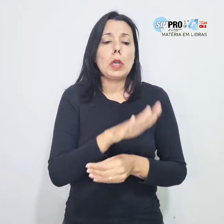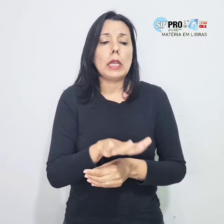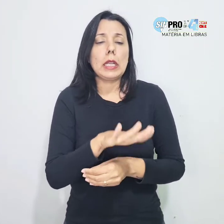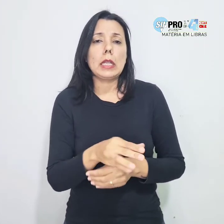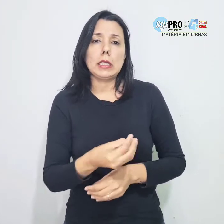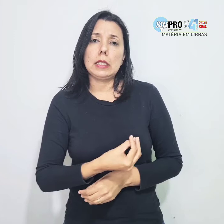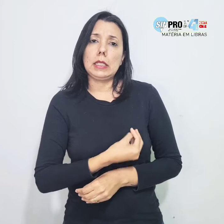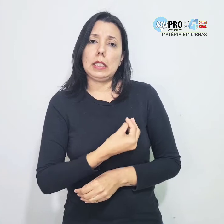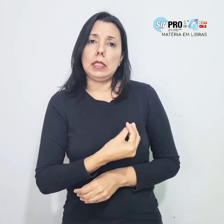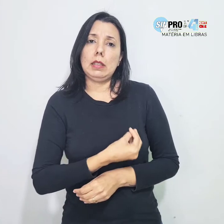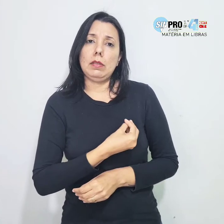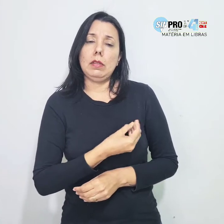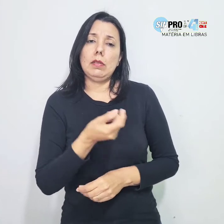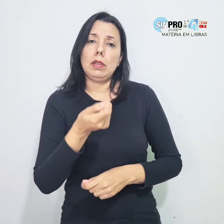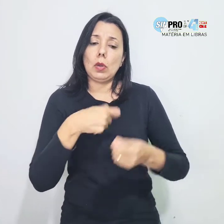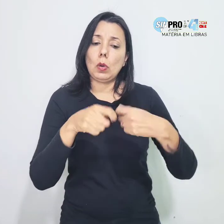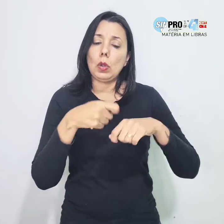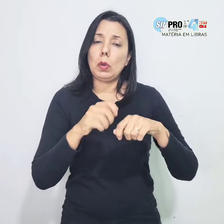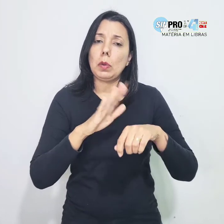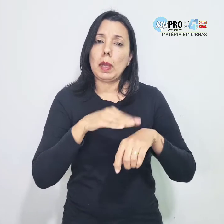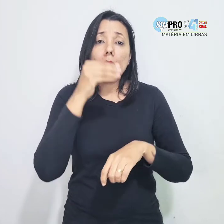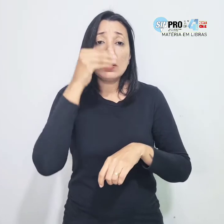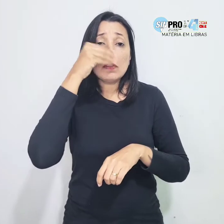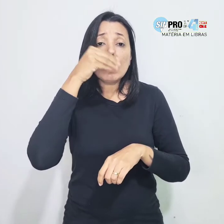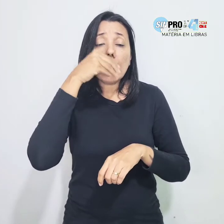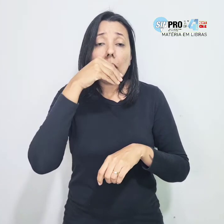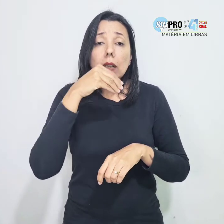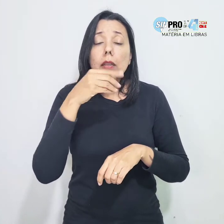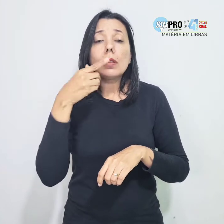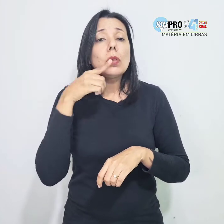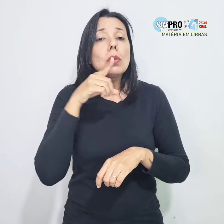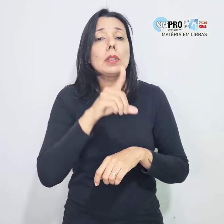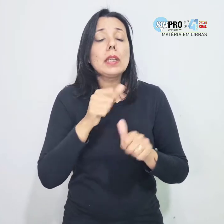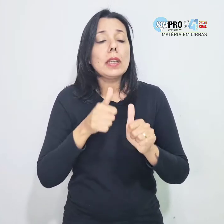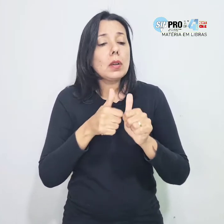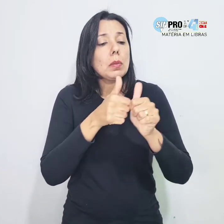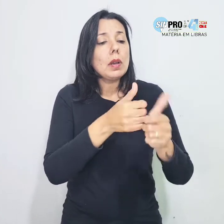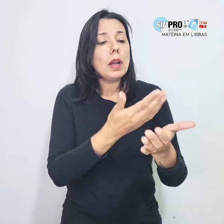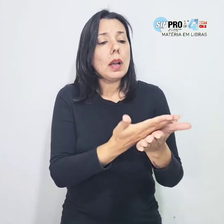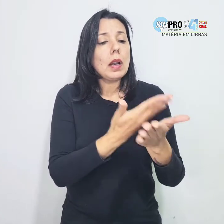vivem em situação econômica mais frágil, não conseguindo acompanhar aulas online.